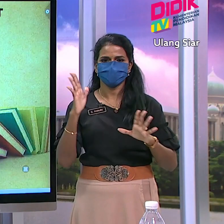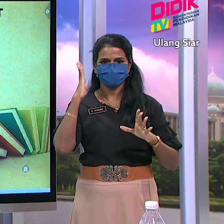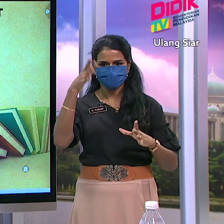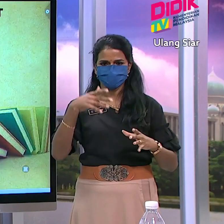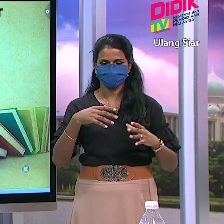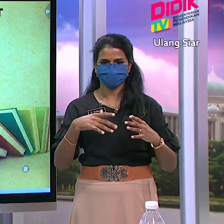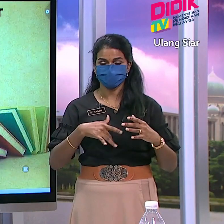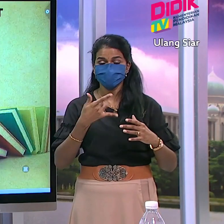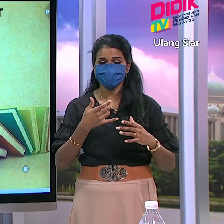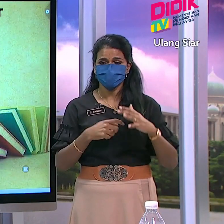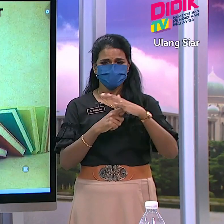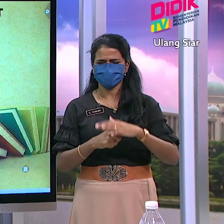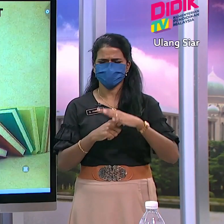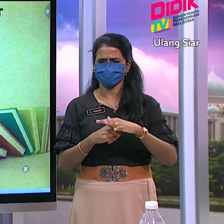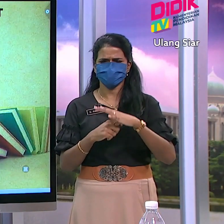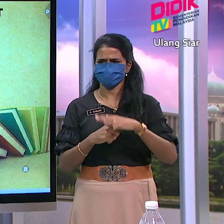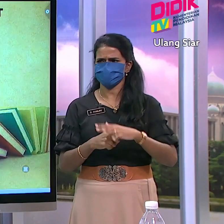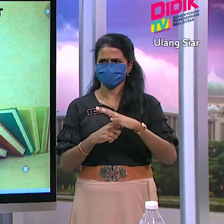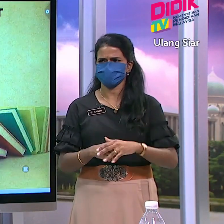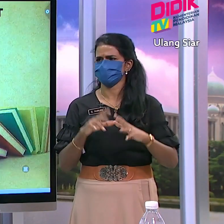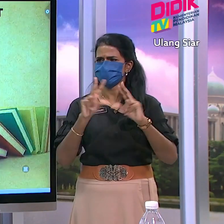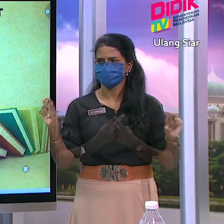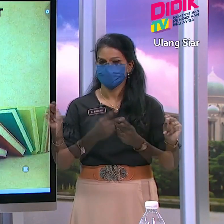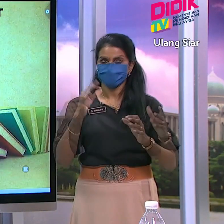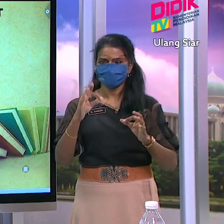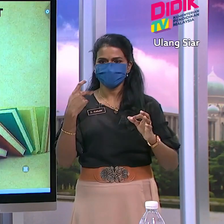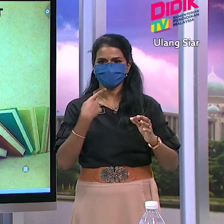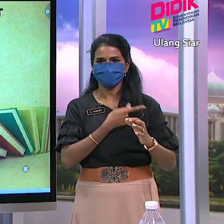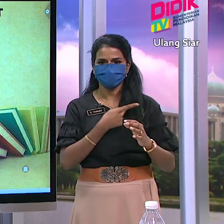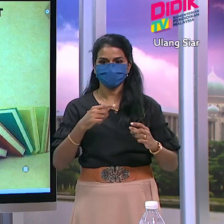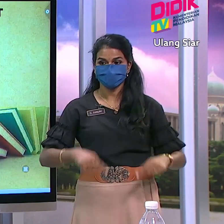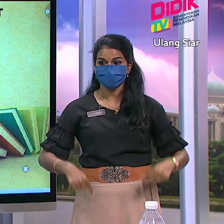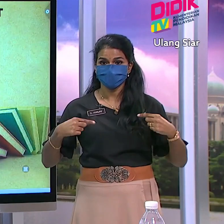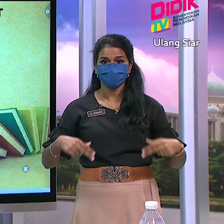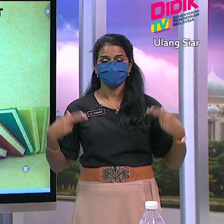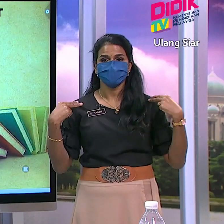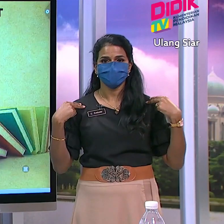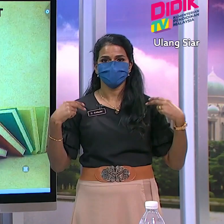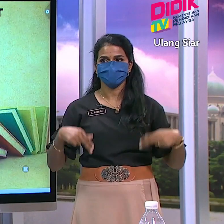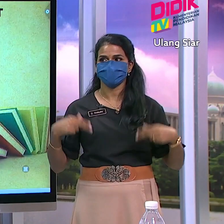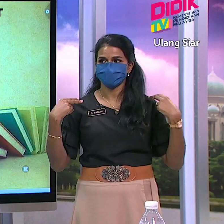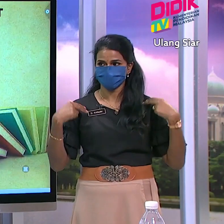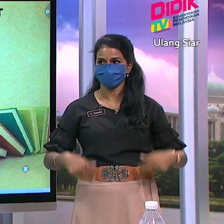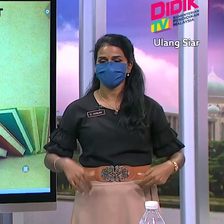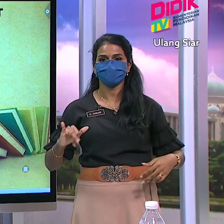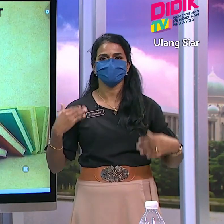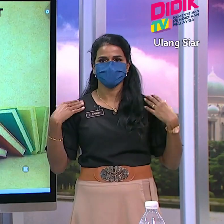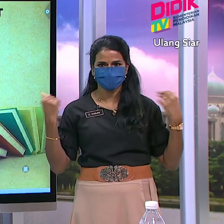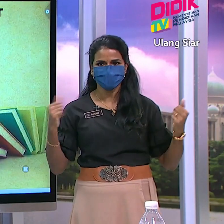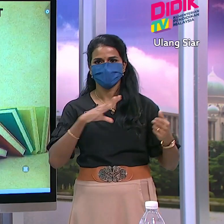akan rasa stres. No. Kalau kita ada gaya hidup yang sehat